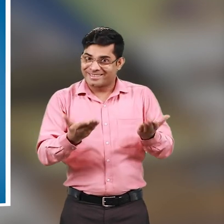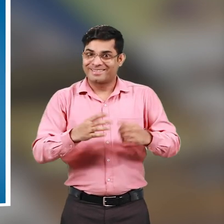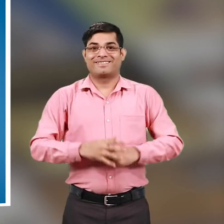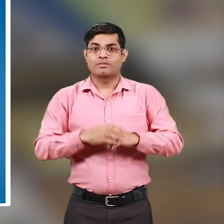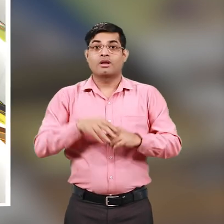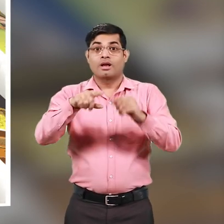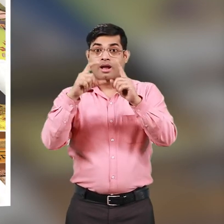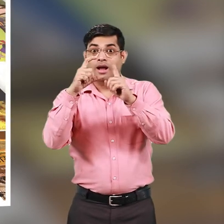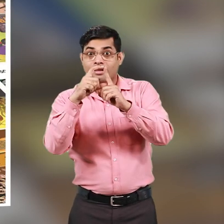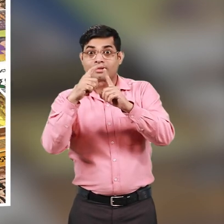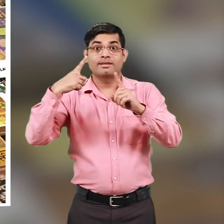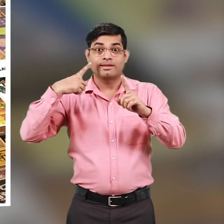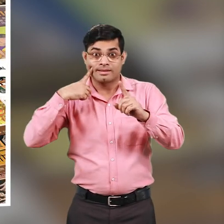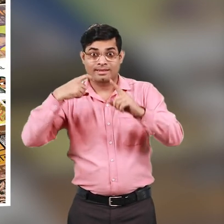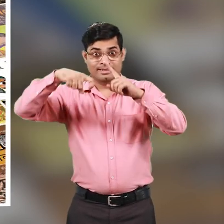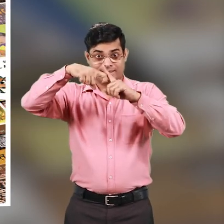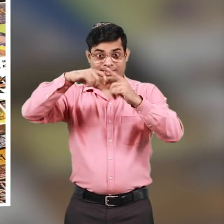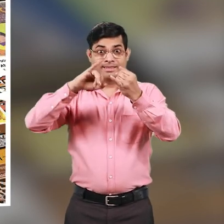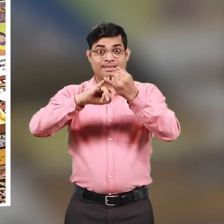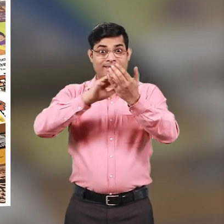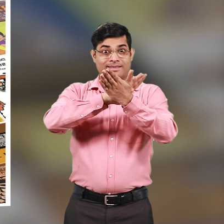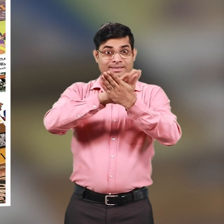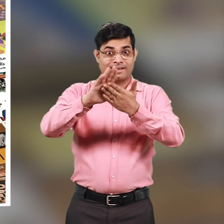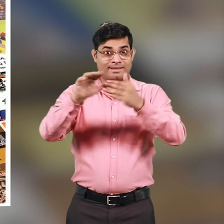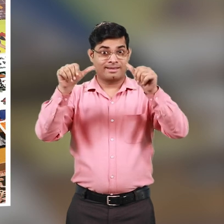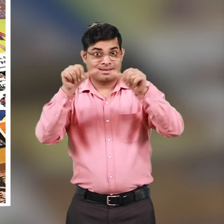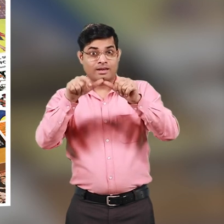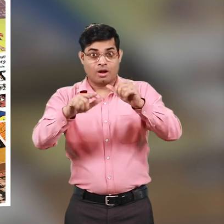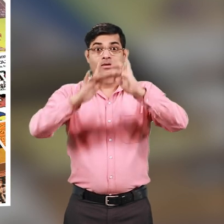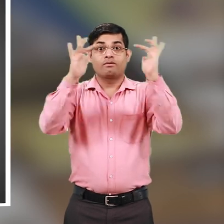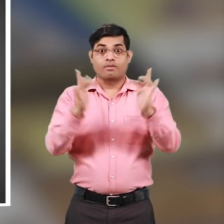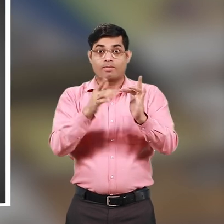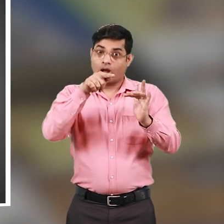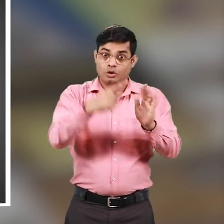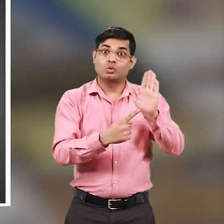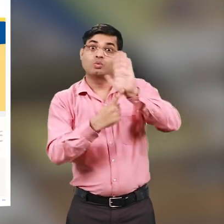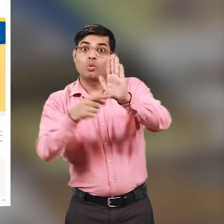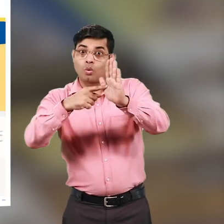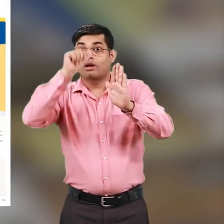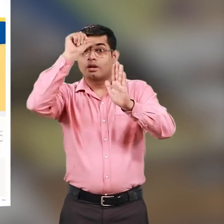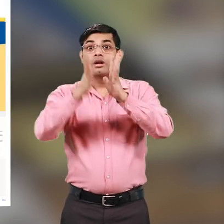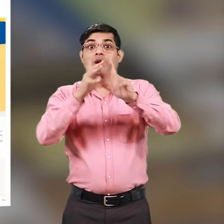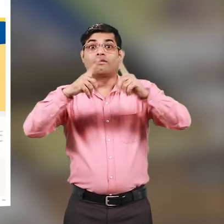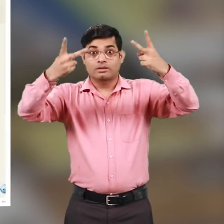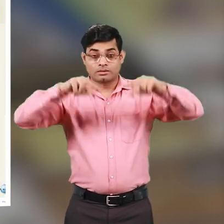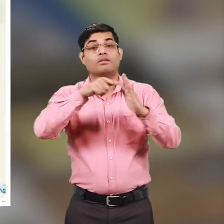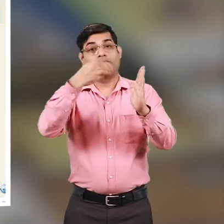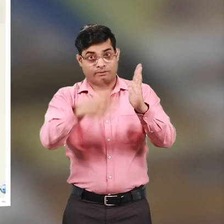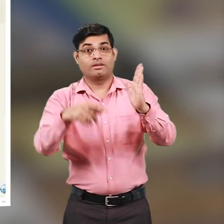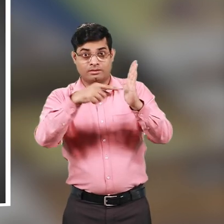इन सभी भारतिय सांकेतिक भाषा की पाठ्थे पुस्तकों को दीक्षा पोटल से तथा ISLRTC